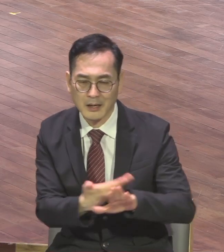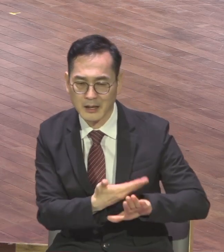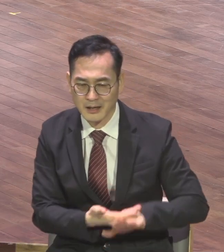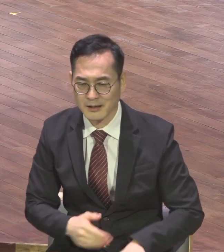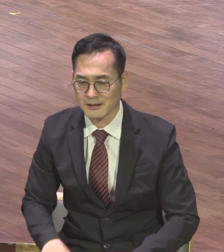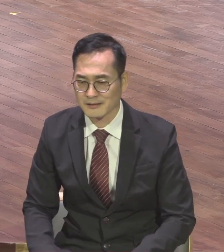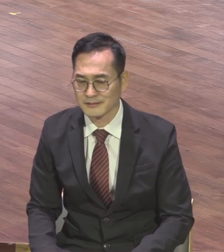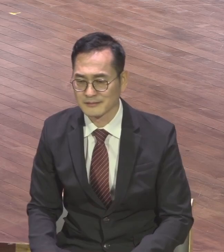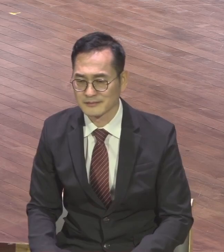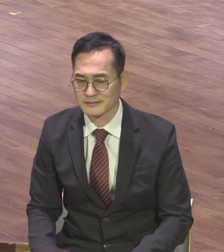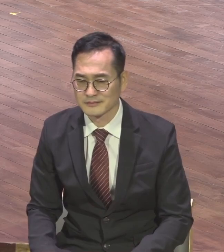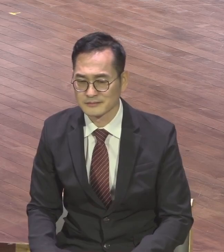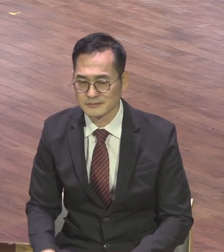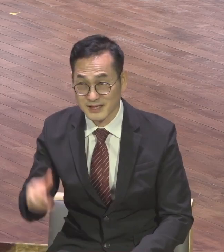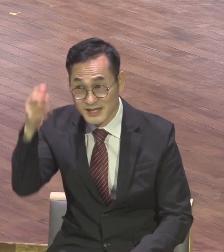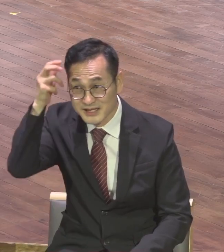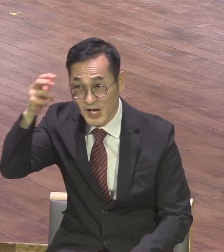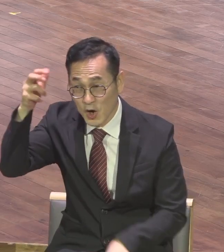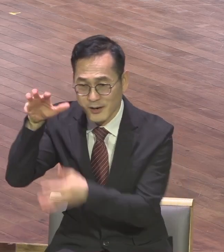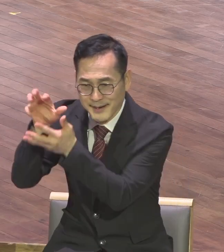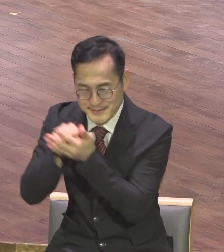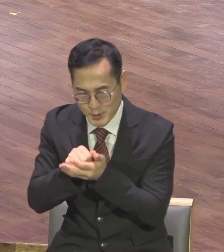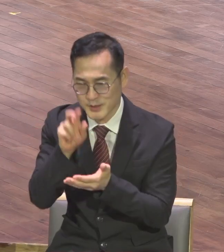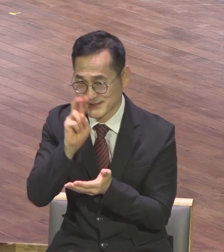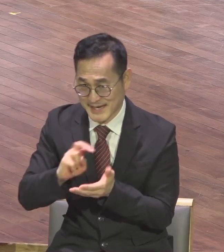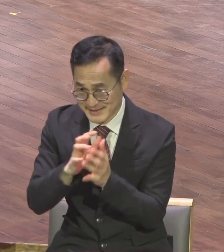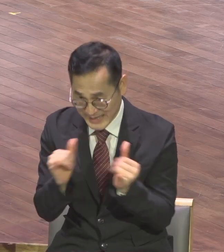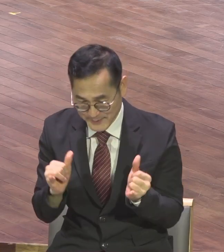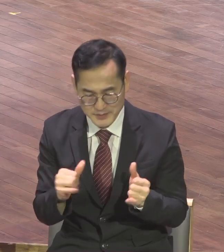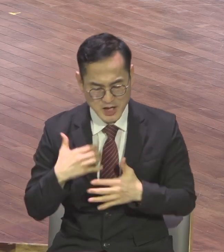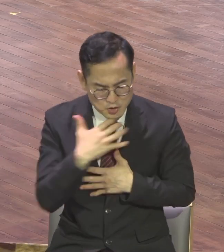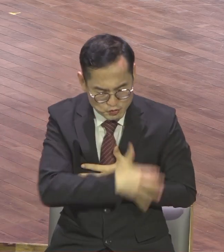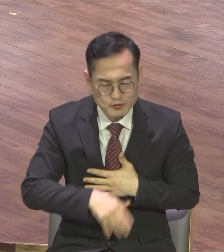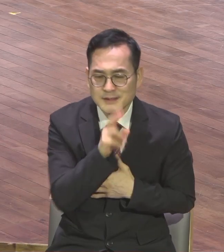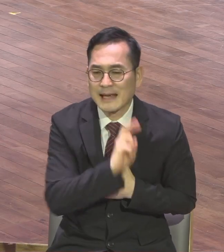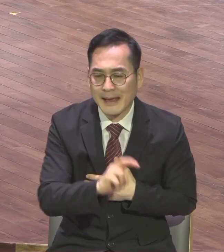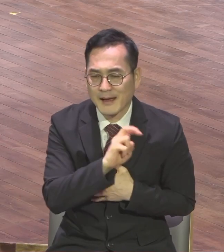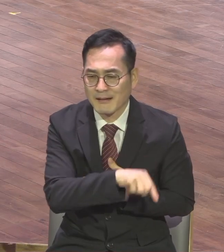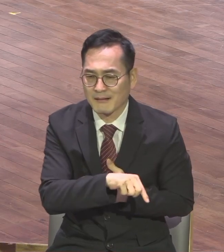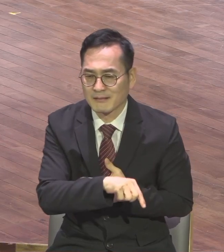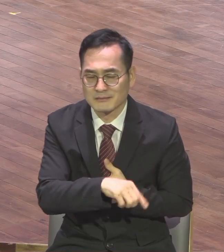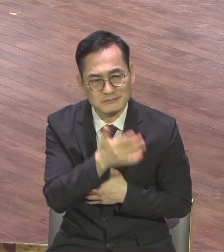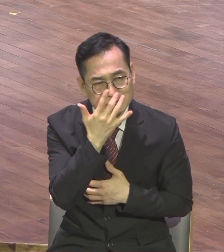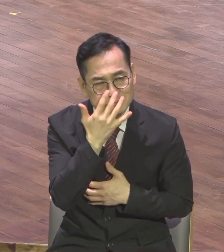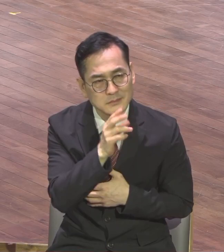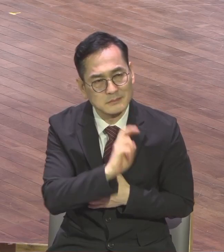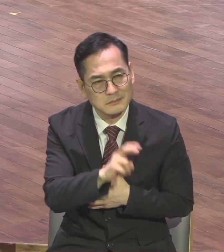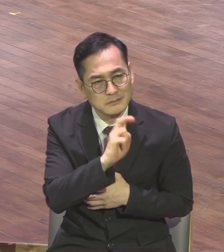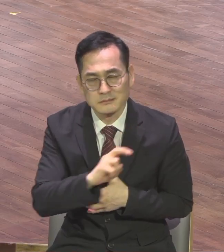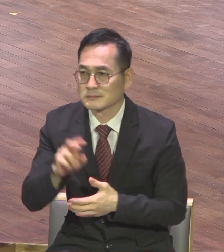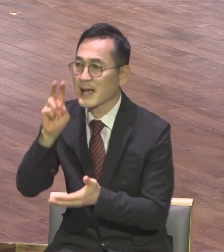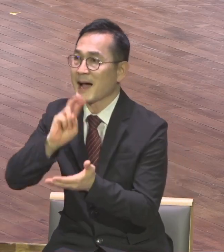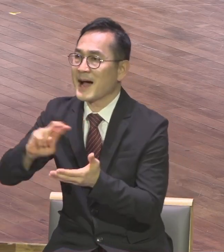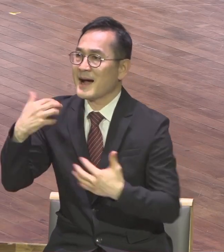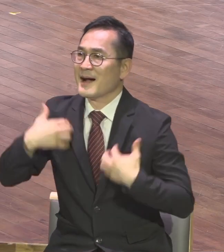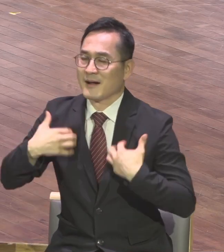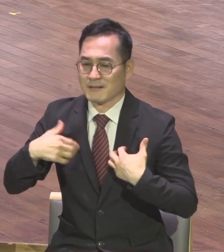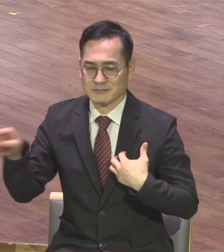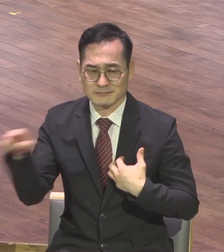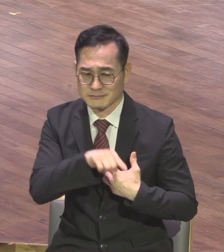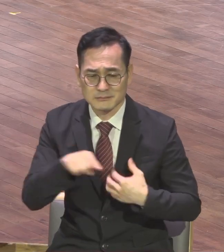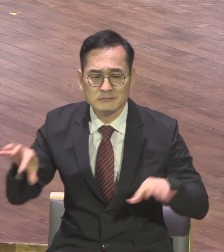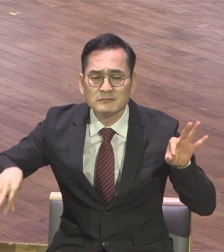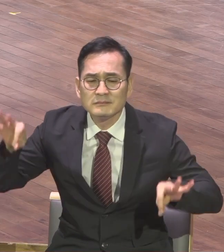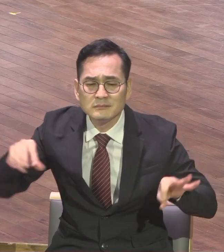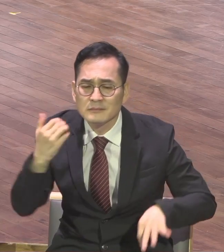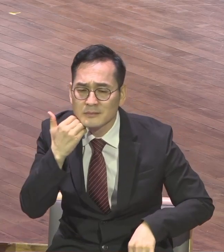영어로 찬양하는 분들 육으로 찬양, 입술로 찬양하는 분들 다 달라요. 하나님 앞에 영어로 예배 드리시기 바랍니다.